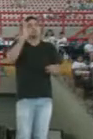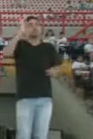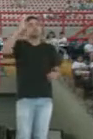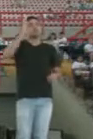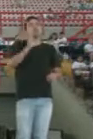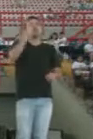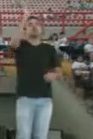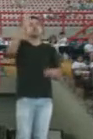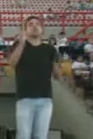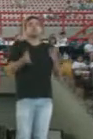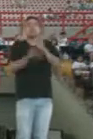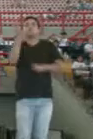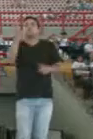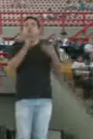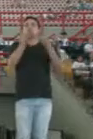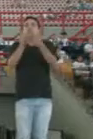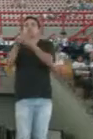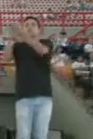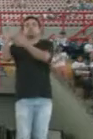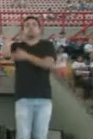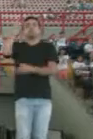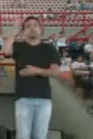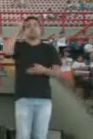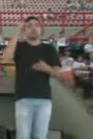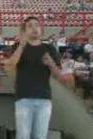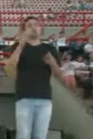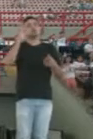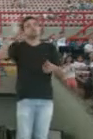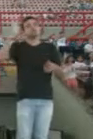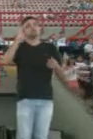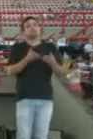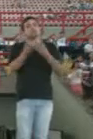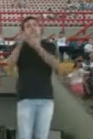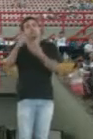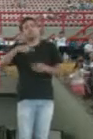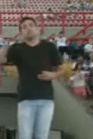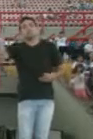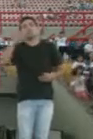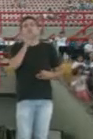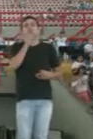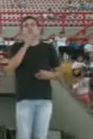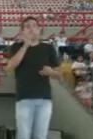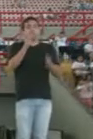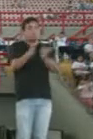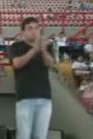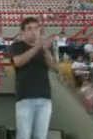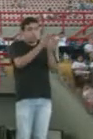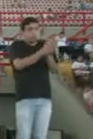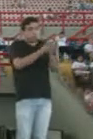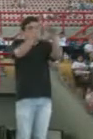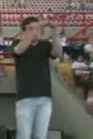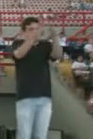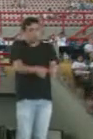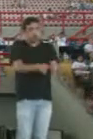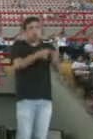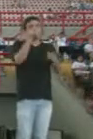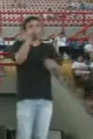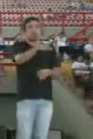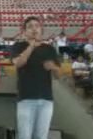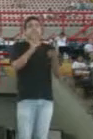a viagem para São Paulo. Sonhando que iam para São Paulo, e não foram. Os pobres que lá ficaram,